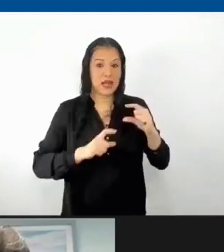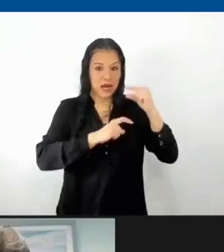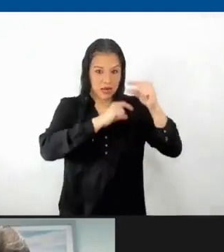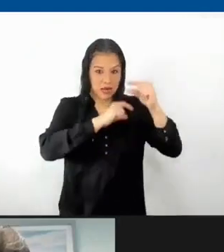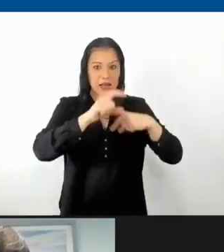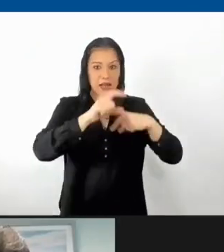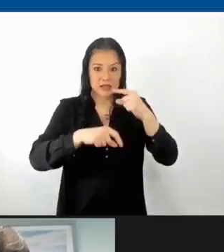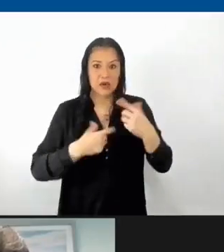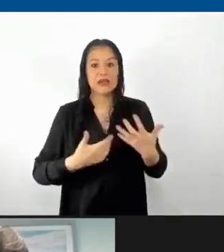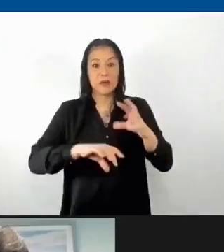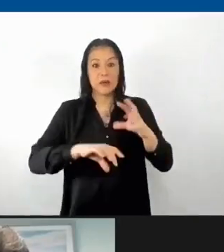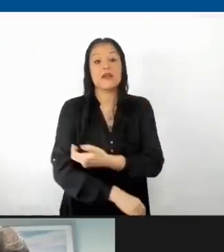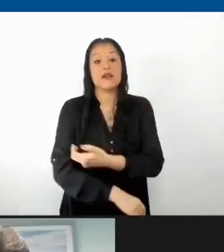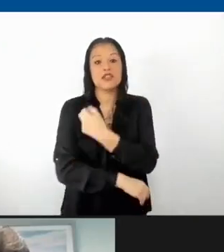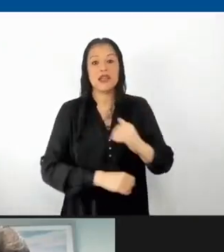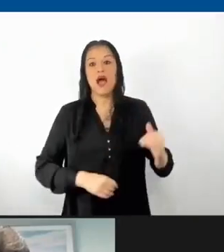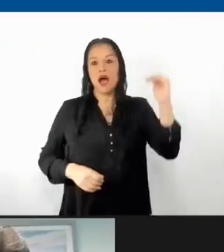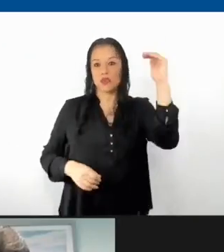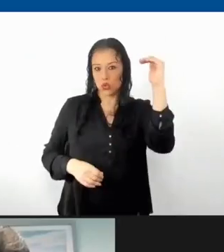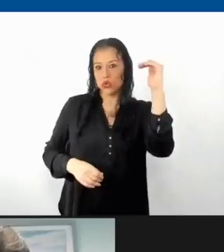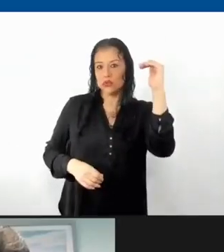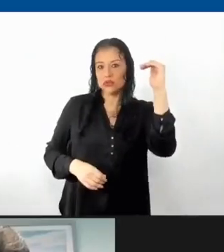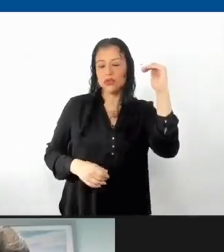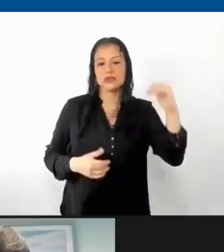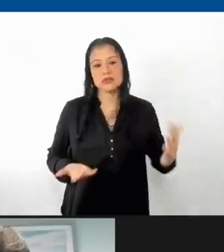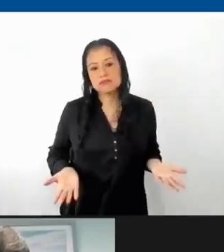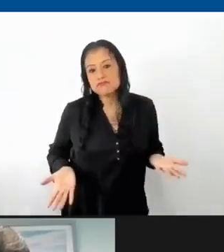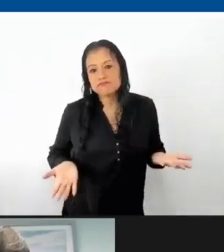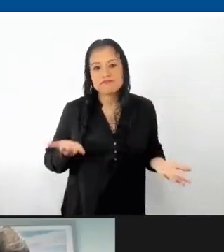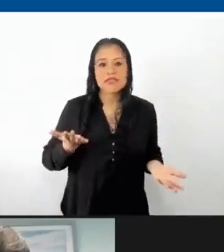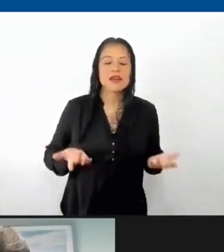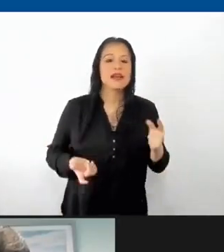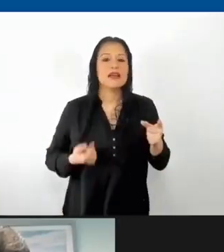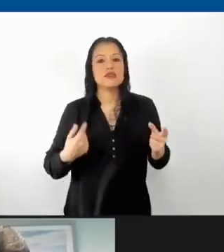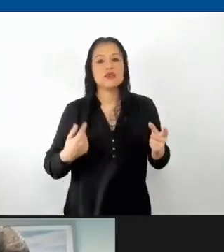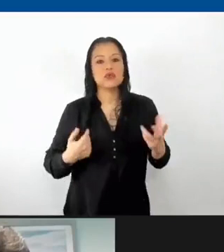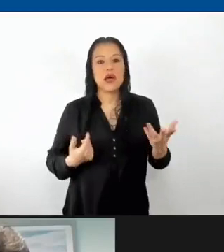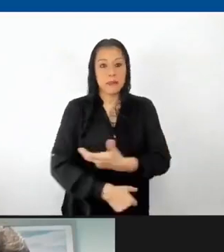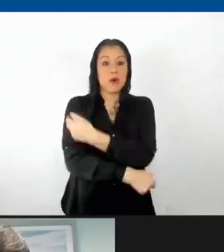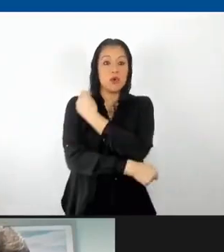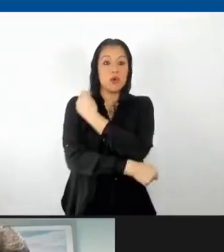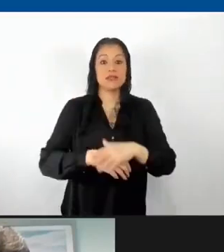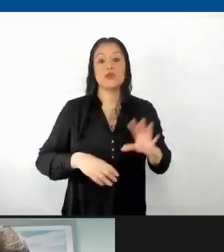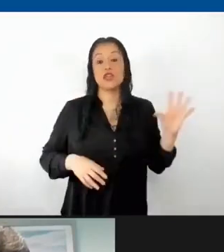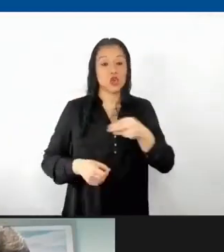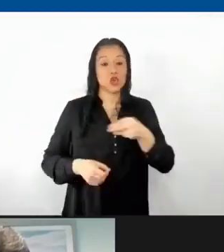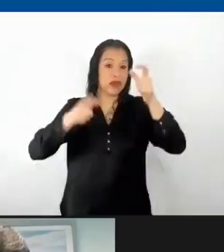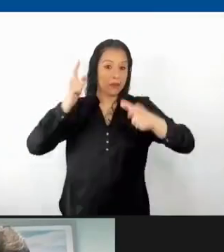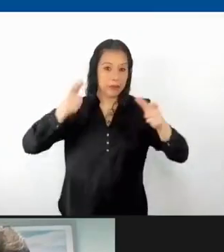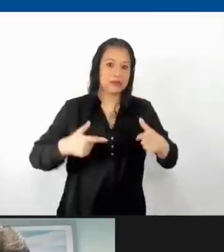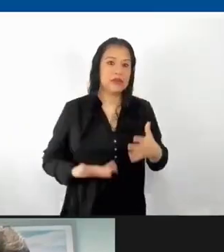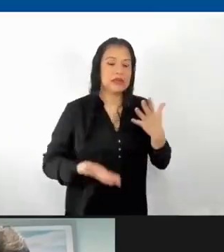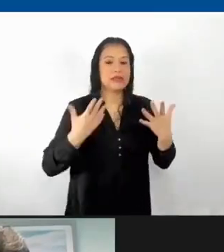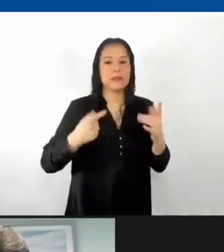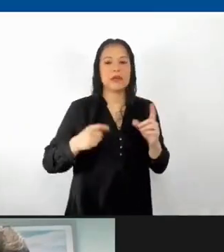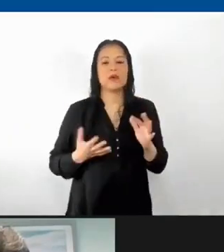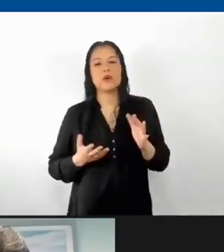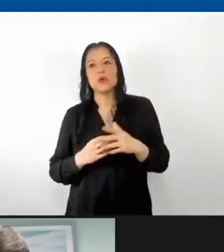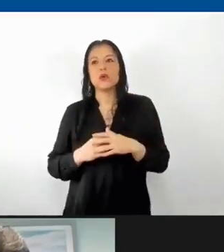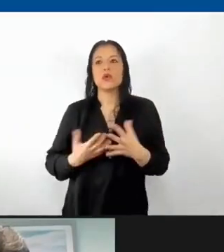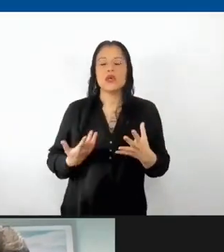estamos vacunando de adultos, ¿verdad? Y es una vacunación de toda la población, le hemos dado como una especie de